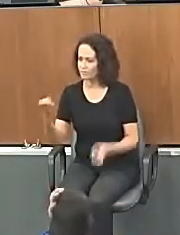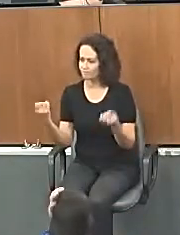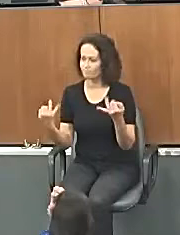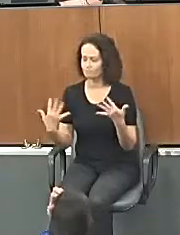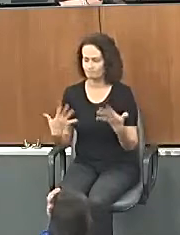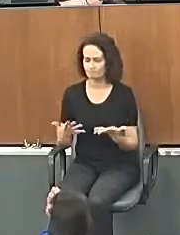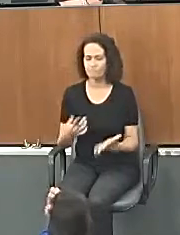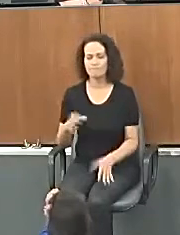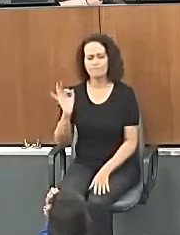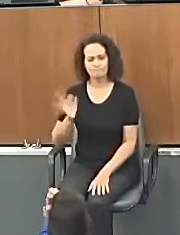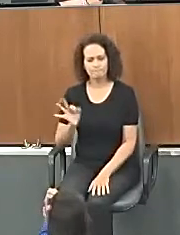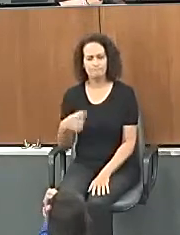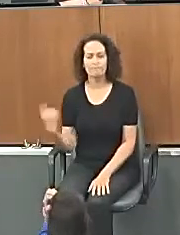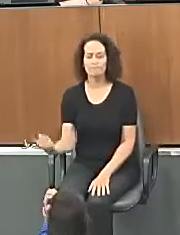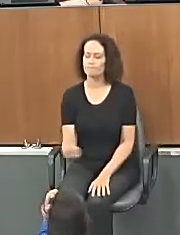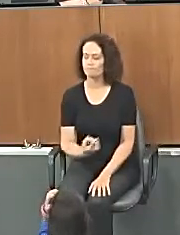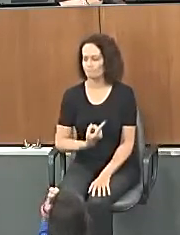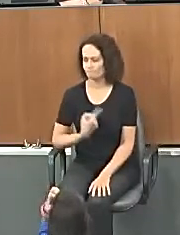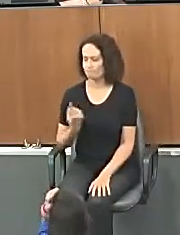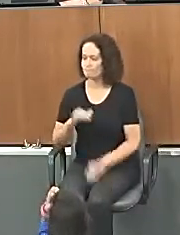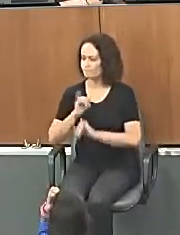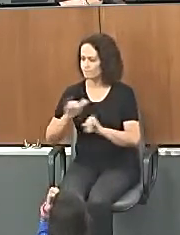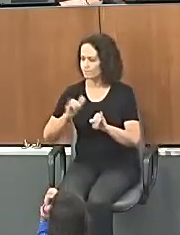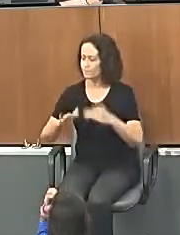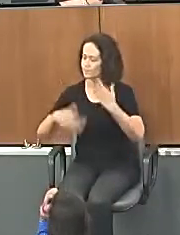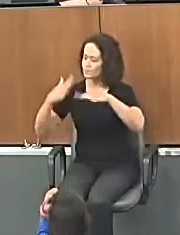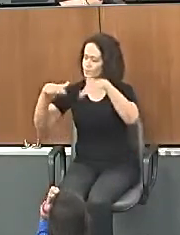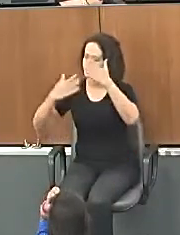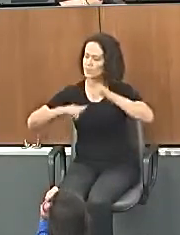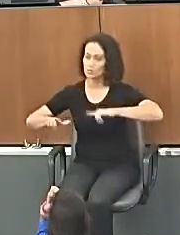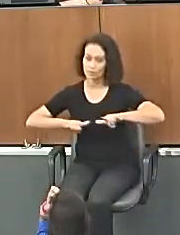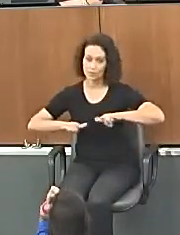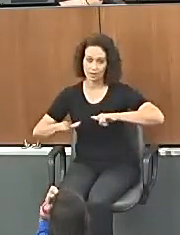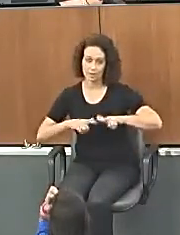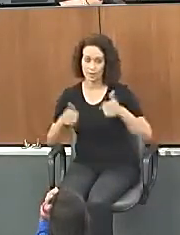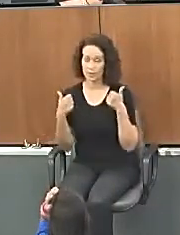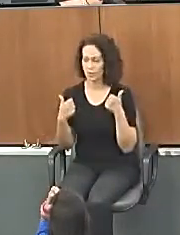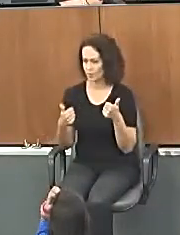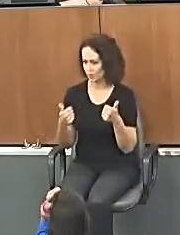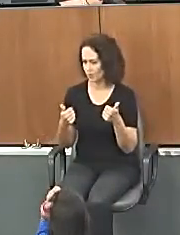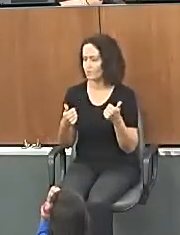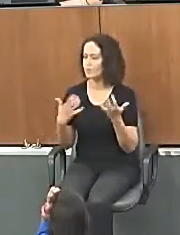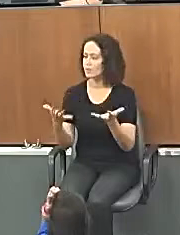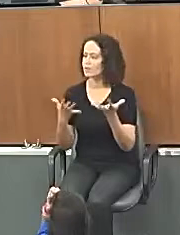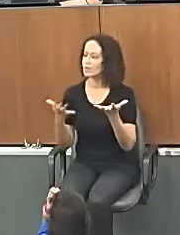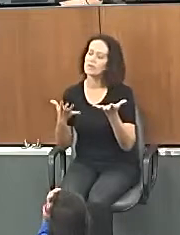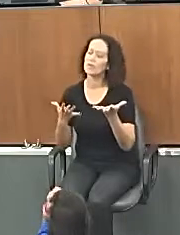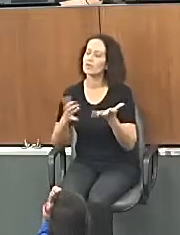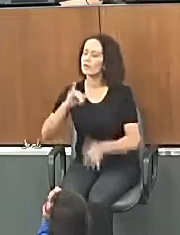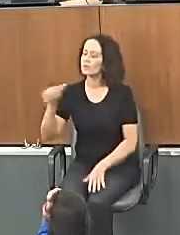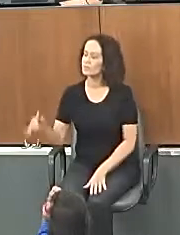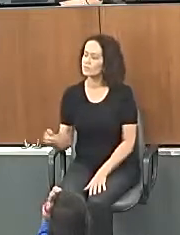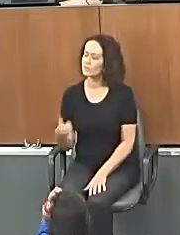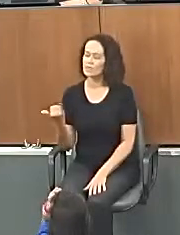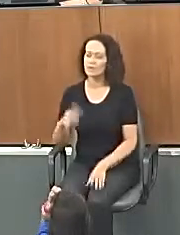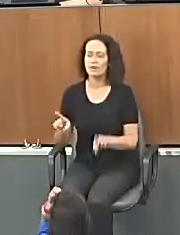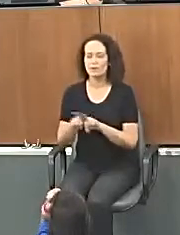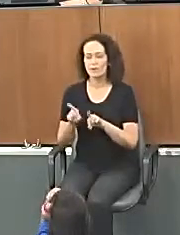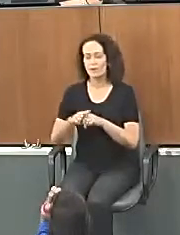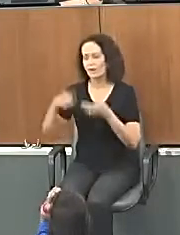a gente é e vai desenvolver um trabalho muito grande gostaria de aproveitar a ocasião para